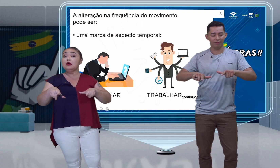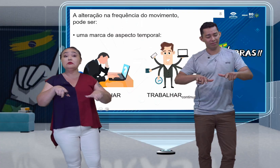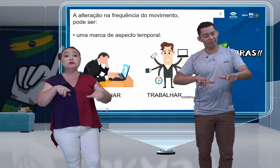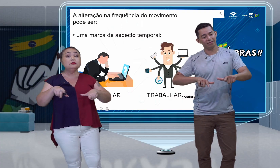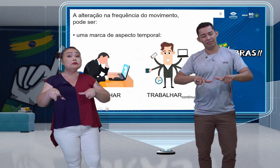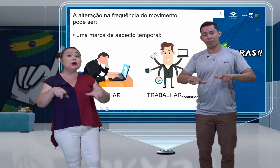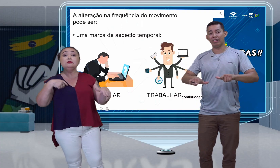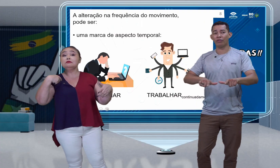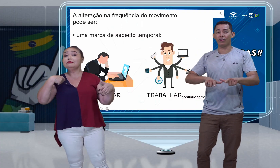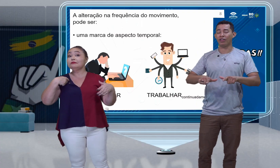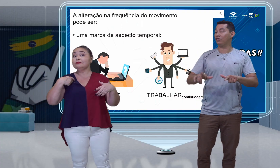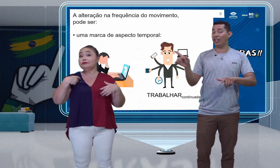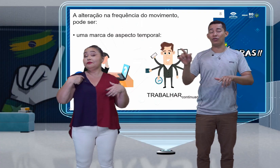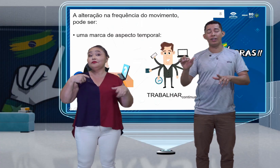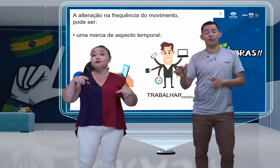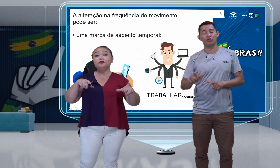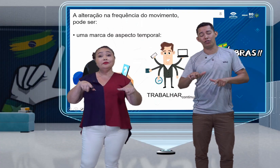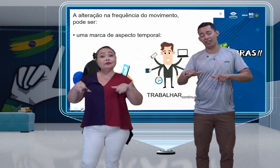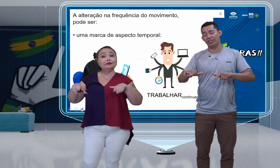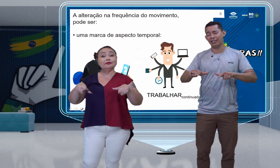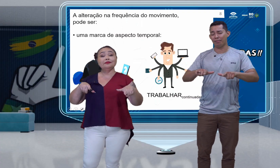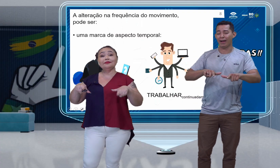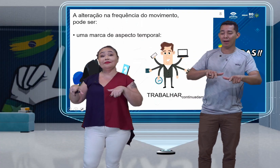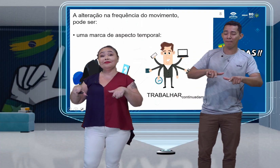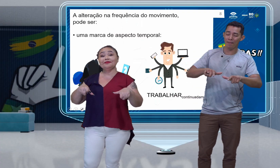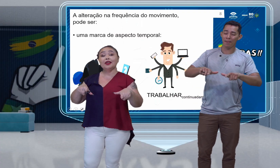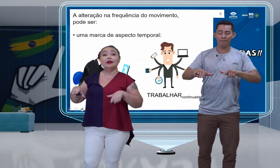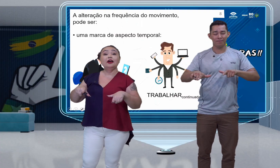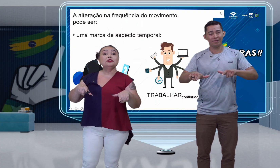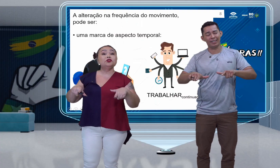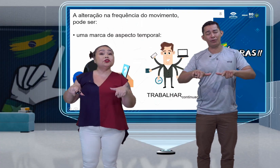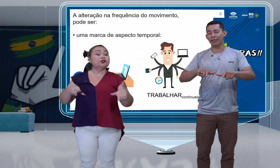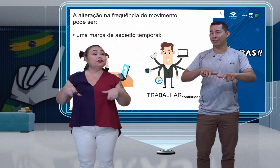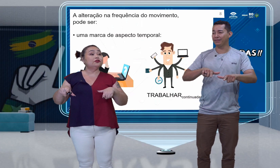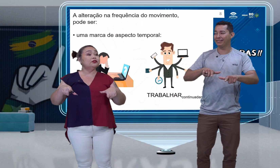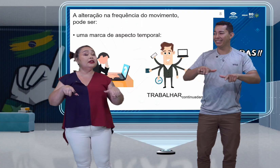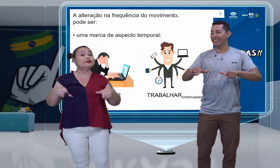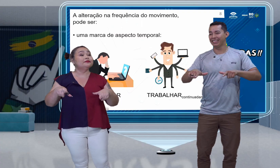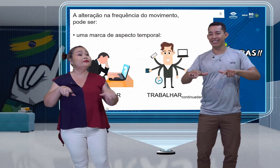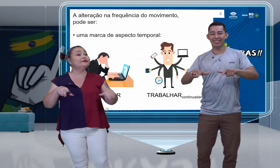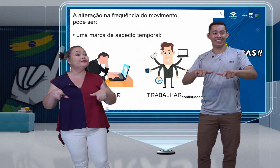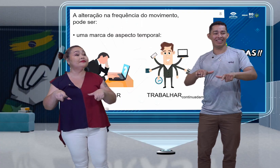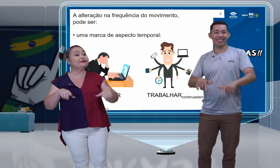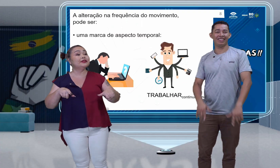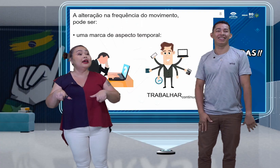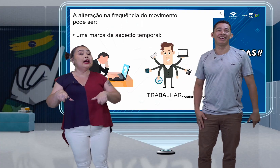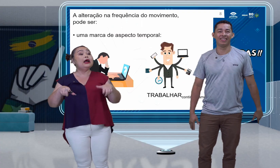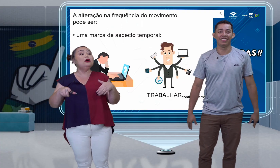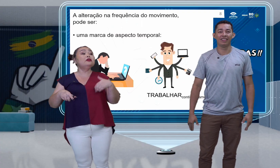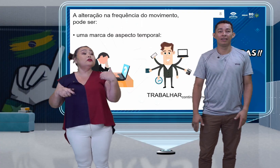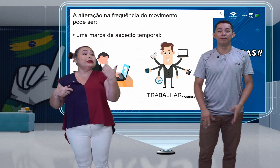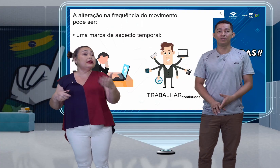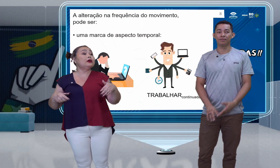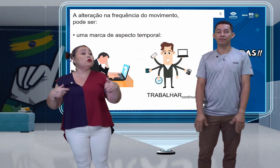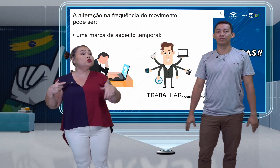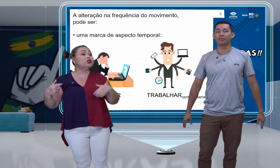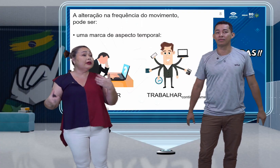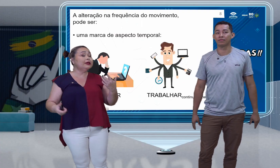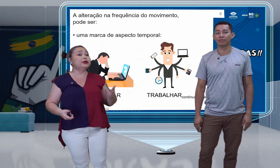normal. Trabalhando com o nosso diretor ali do estúdio, ele só trabalha. Tranquilo. Isso aí. Agora eu vou trabalhar